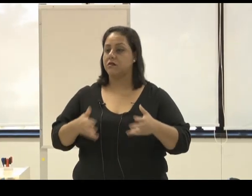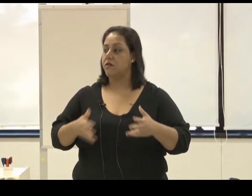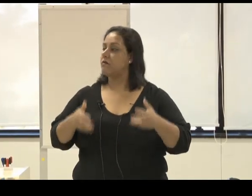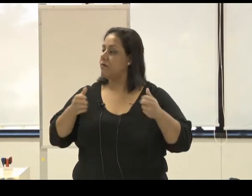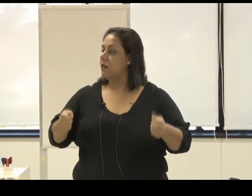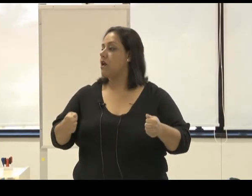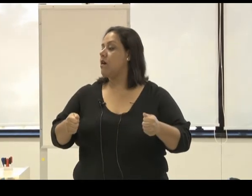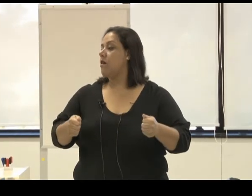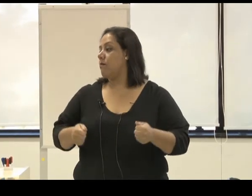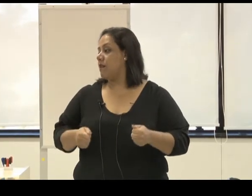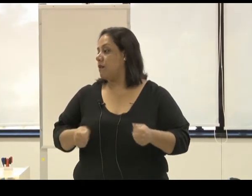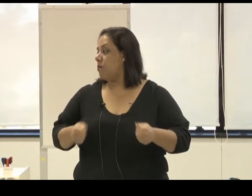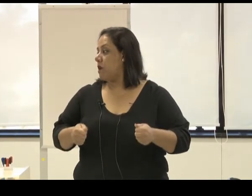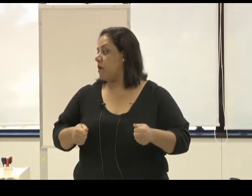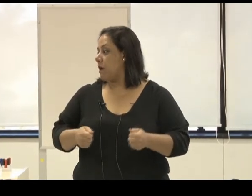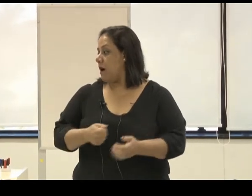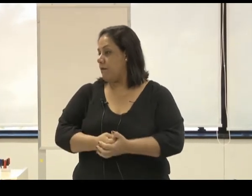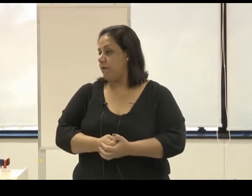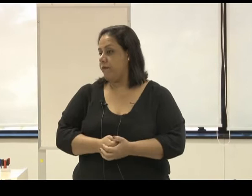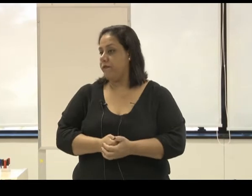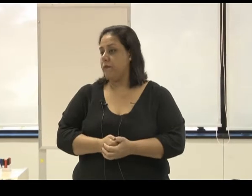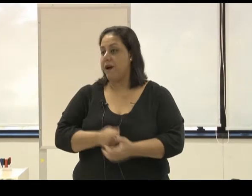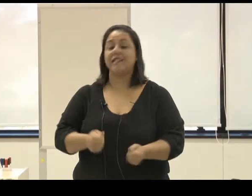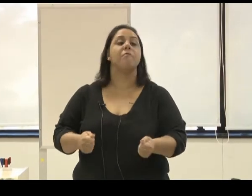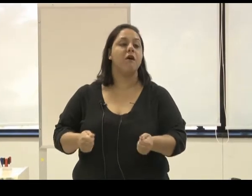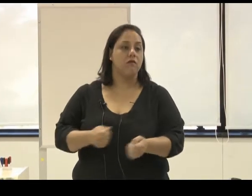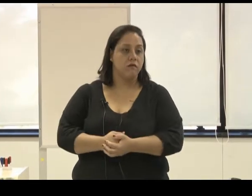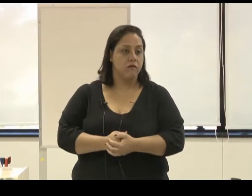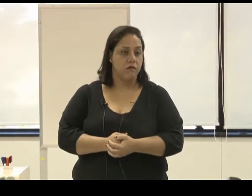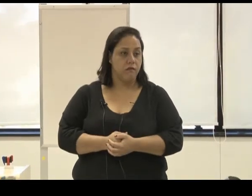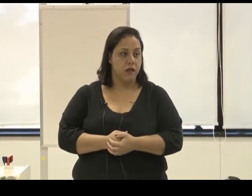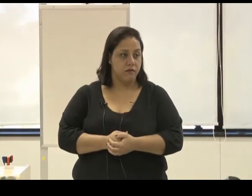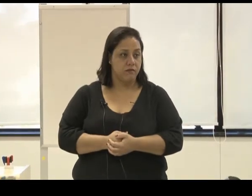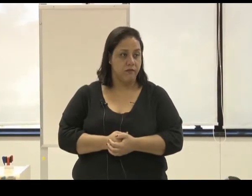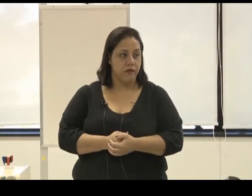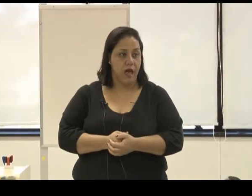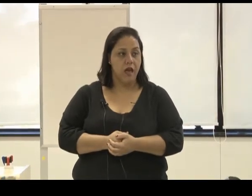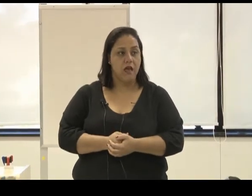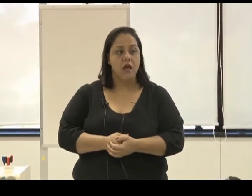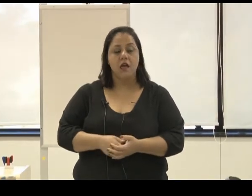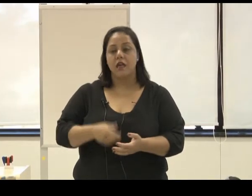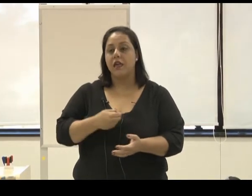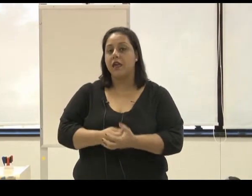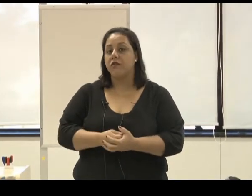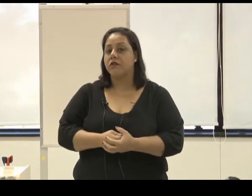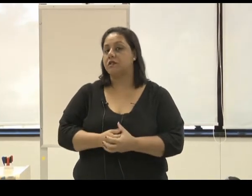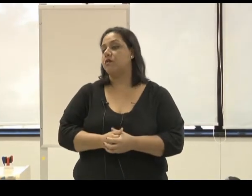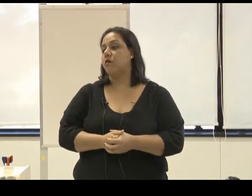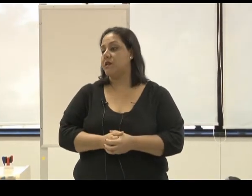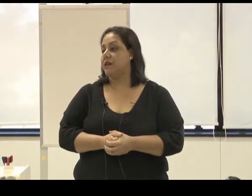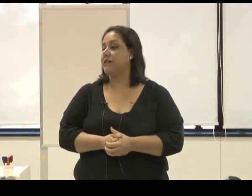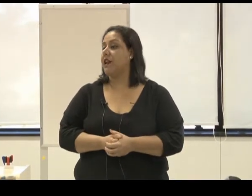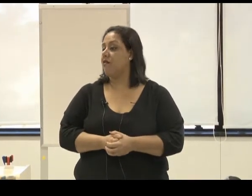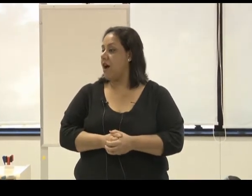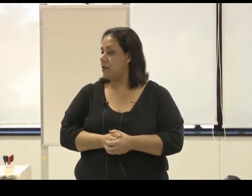vão bater o pique para bater mão mesmo, tá? E vocês vão começar a ser gravados